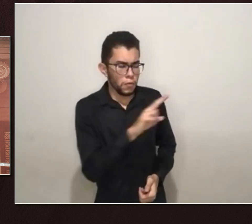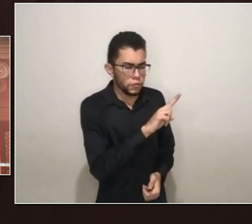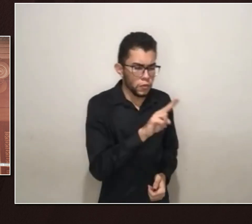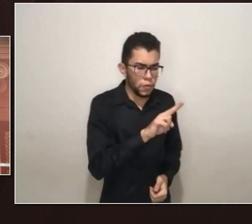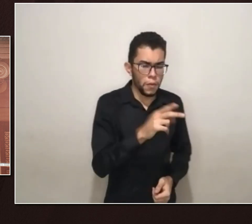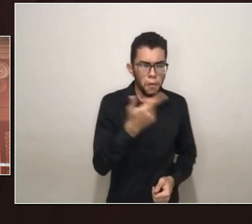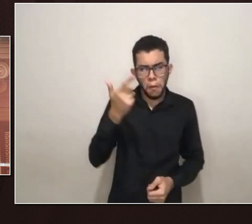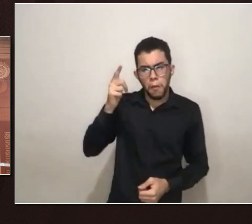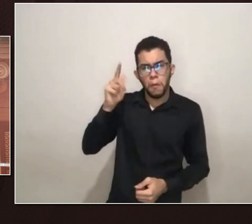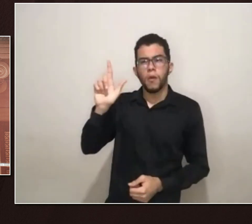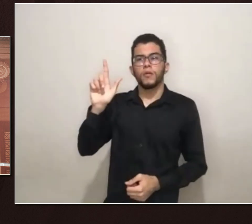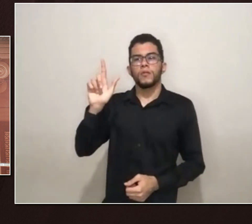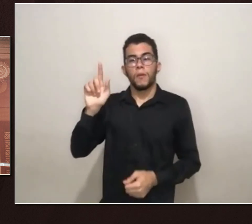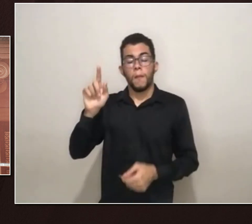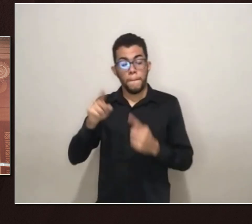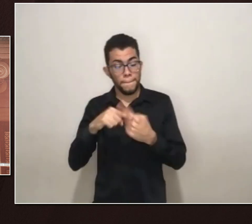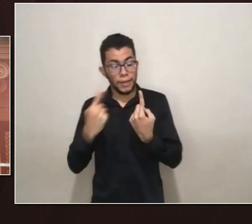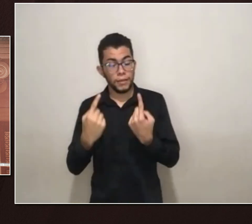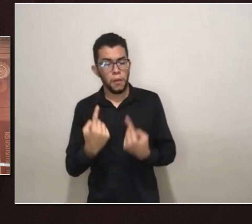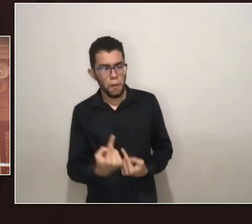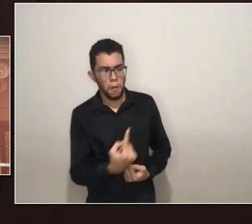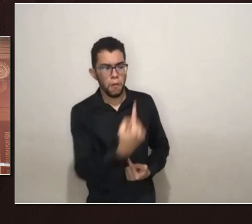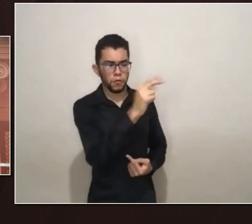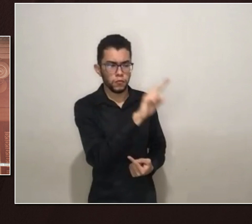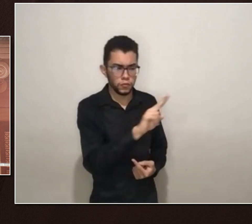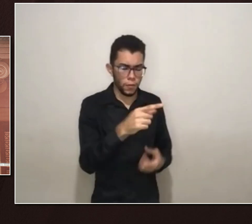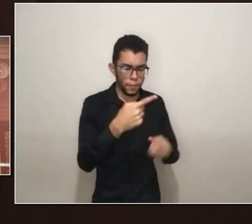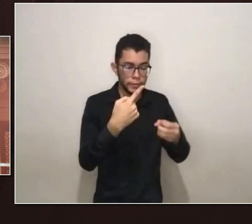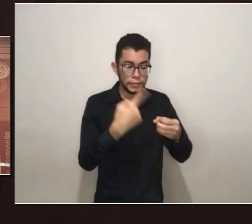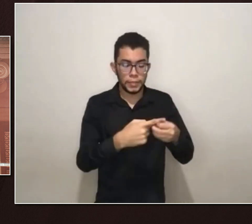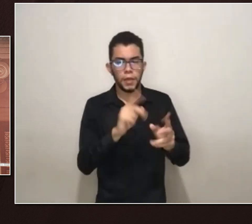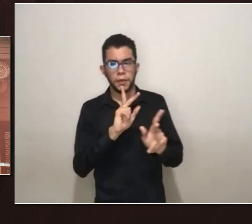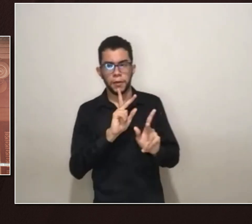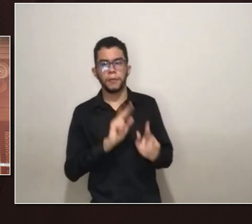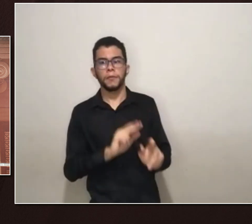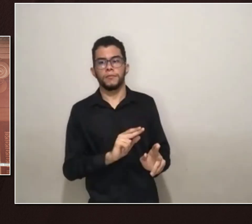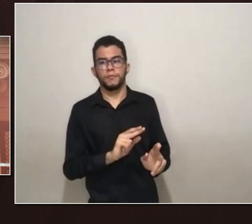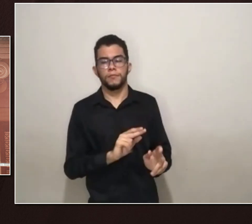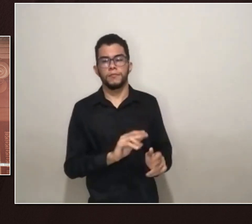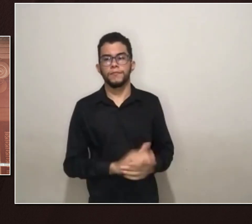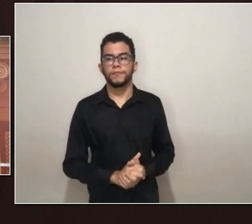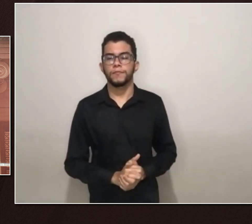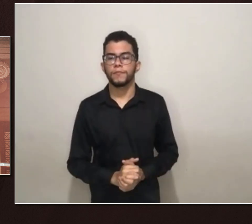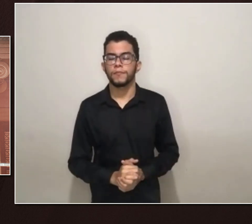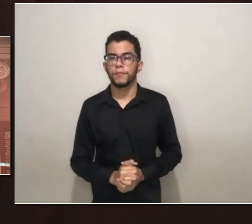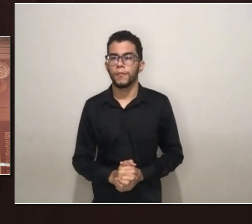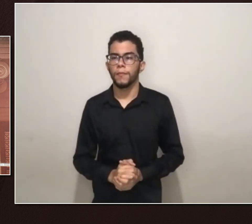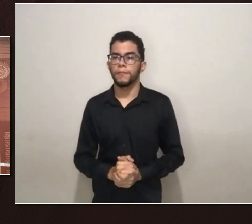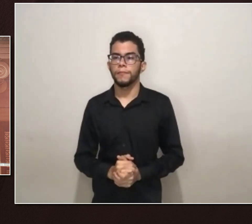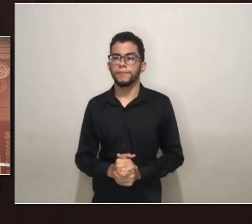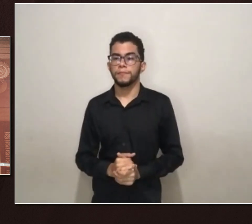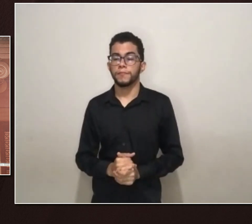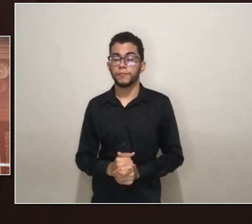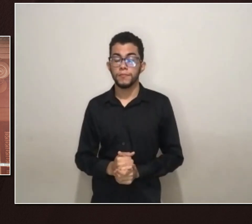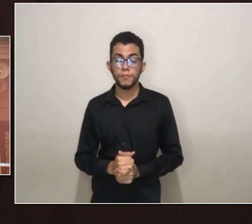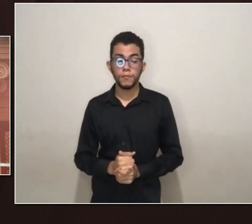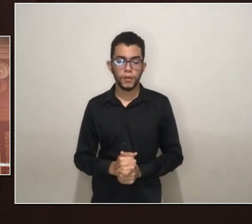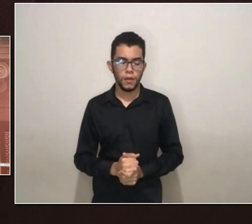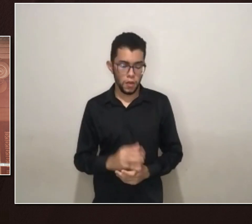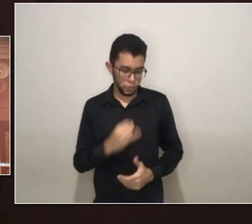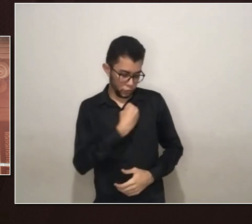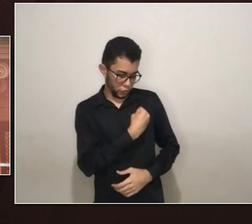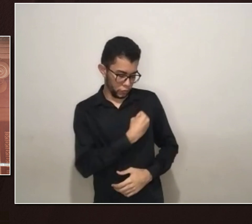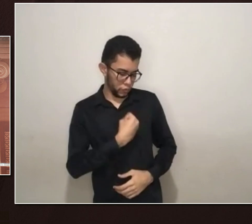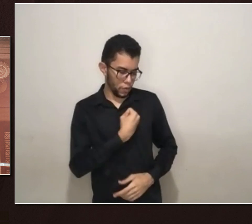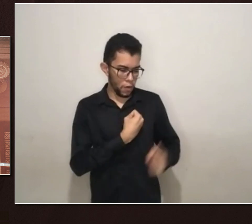é daquela cidade, igreja de Deus. Voltei-me para ver quem falava comigo. Voltado,